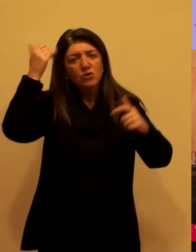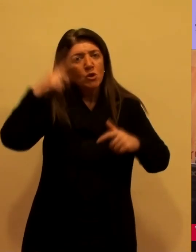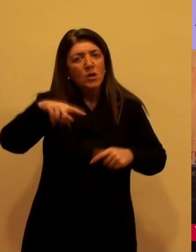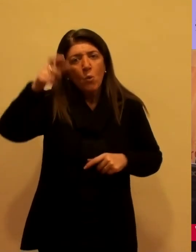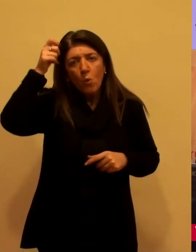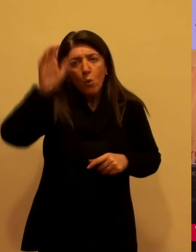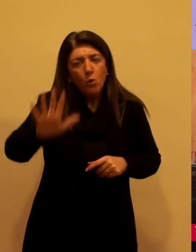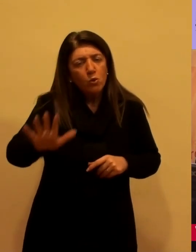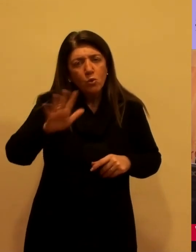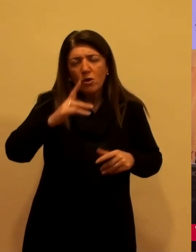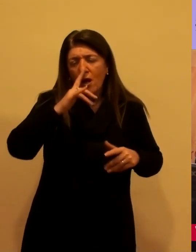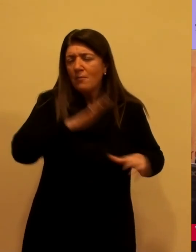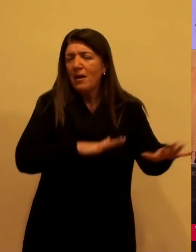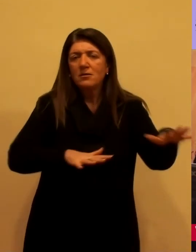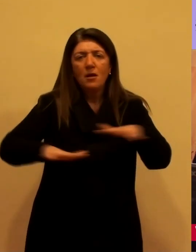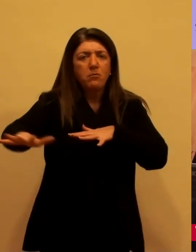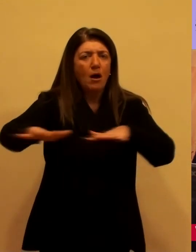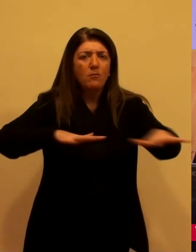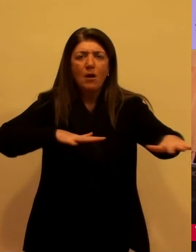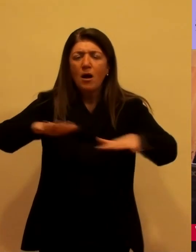molto attenta.